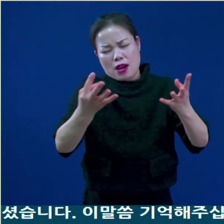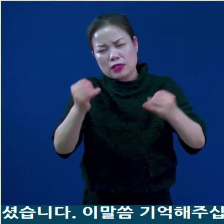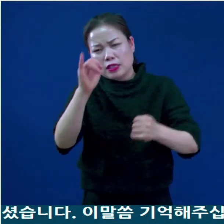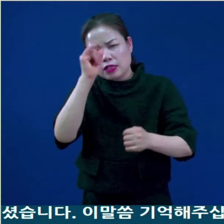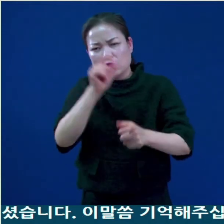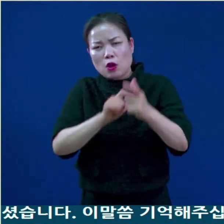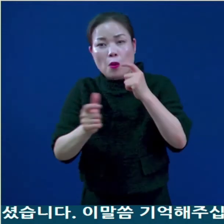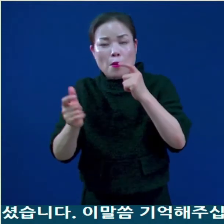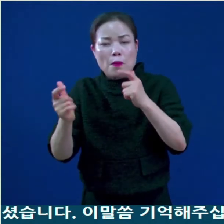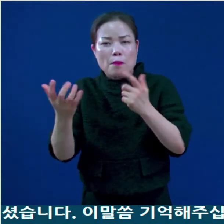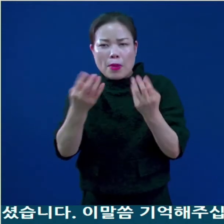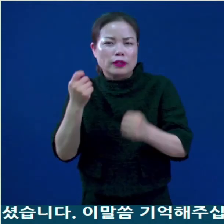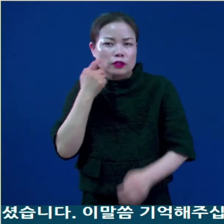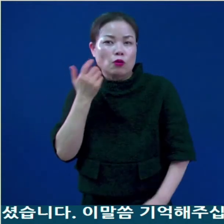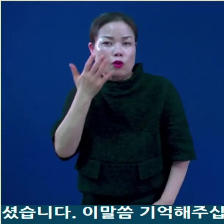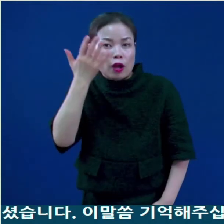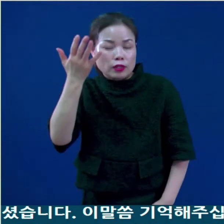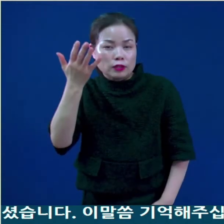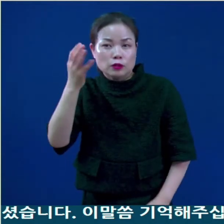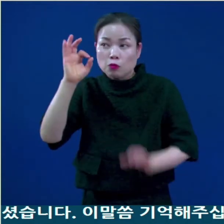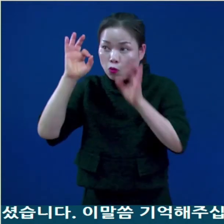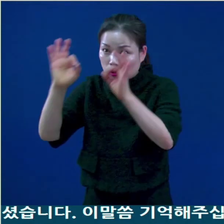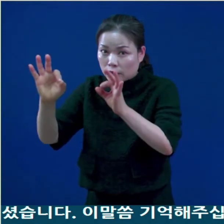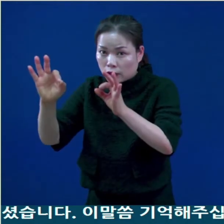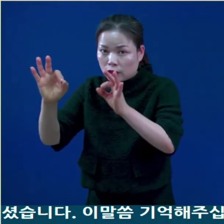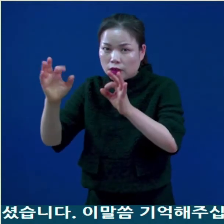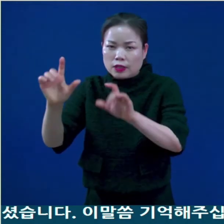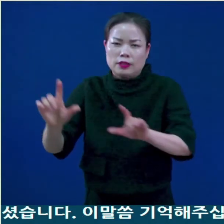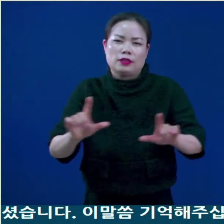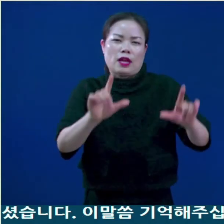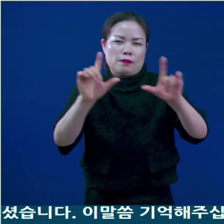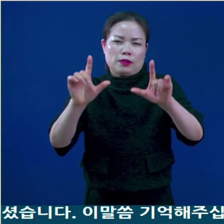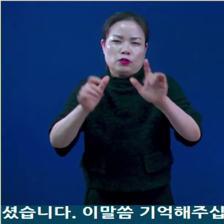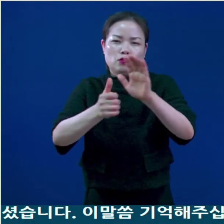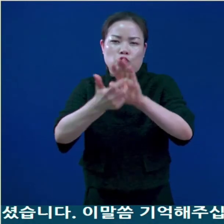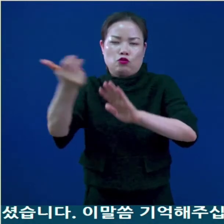더 많은 영광을 보는 우리들의 삶이 되기를 주의 이름으로